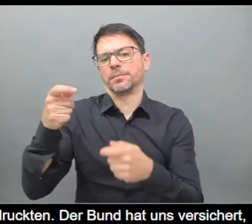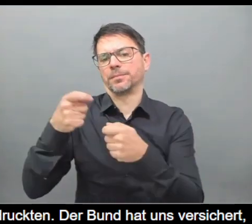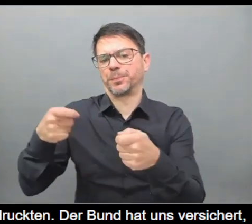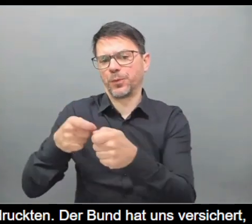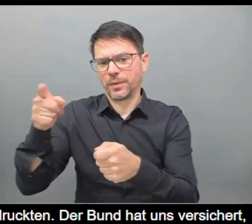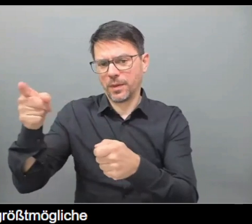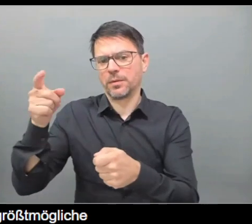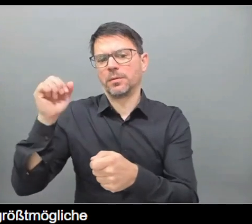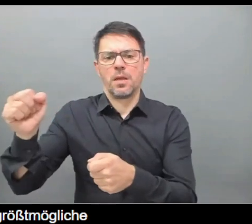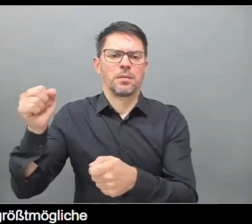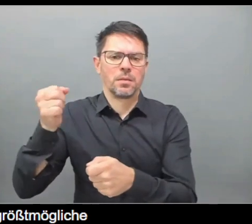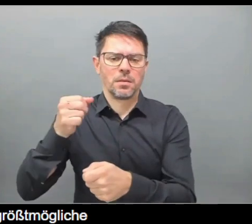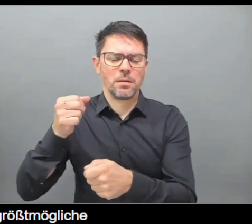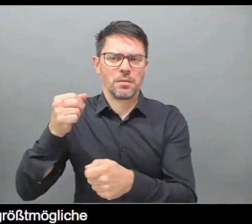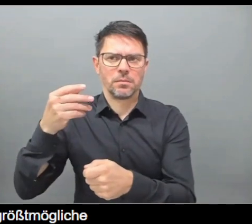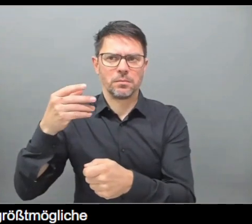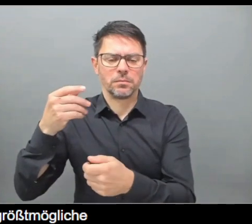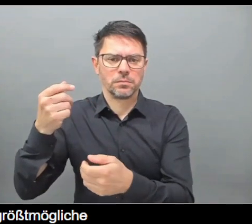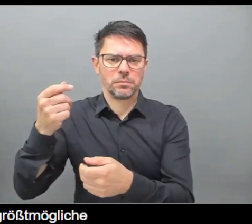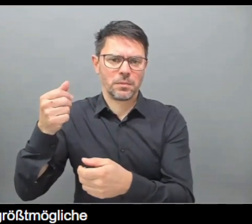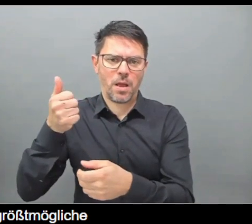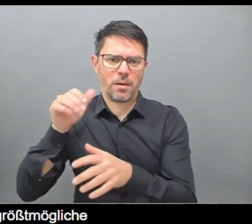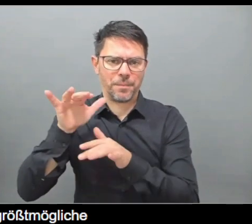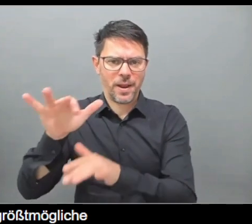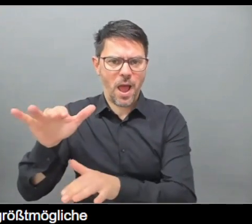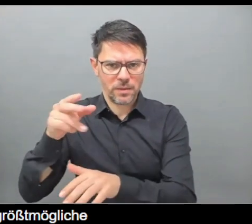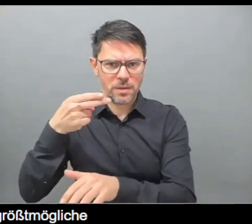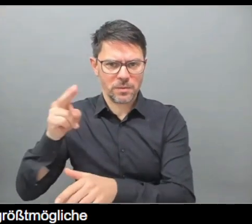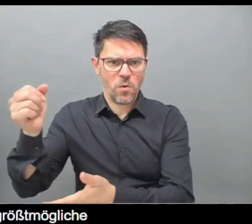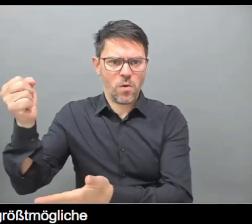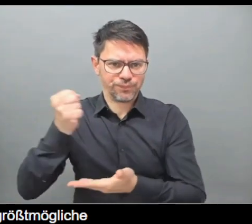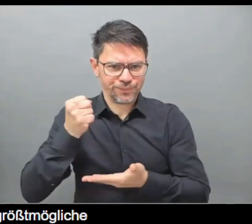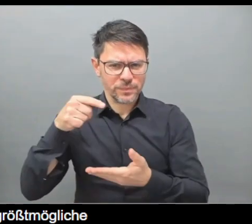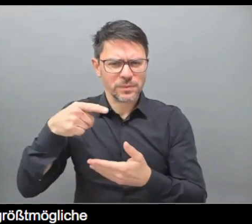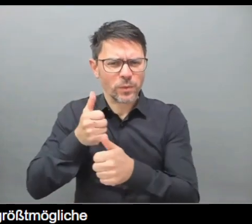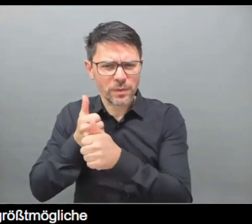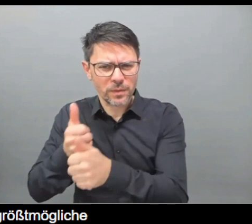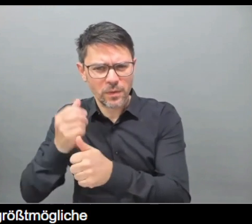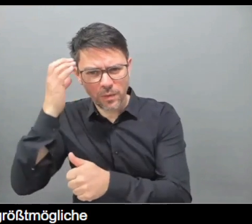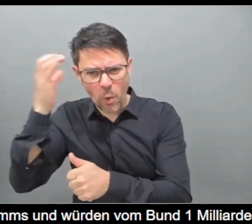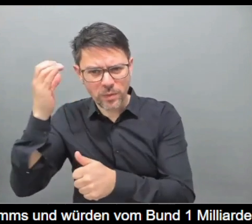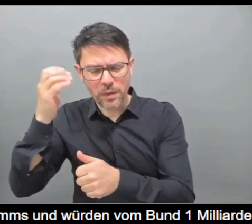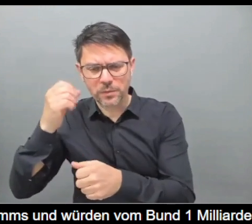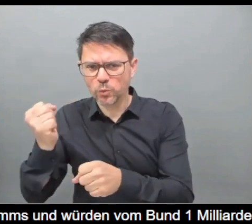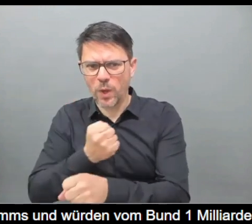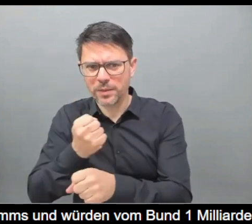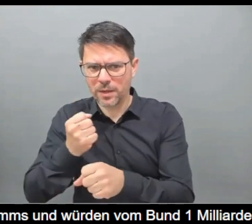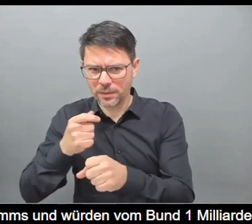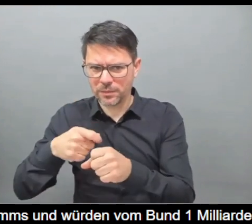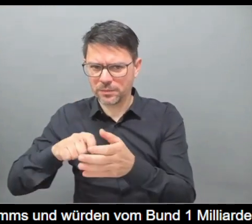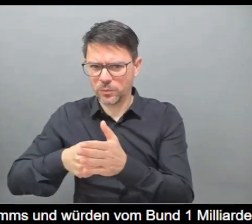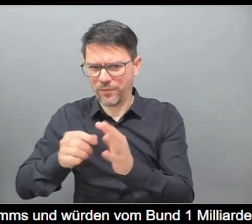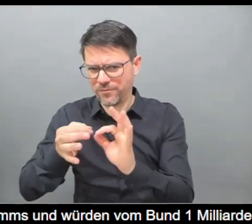Ampel stoppt die Zahlung für Pellet, Öl und Co. also nur noch leitungsgebunden